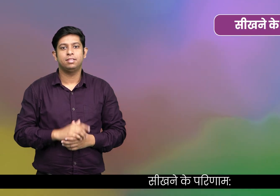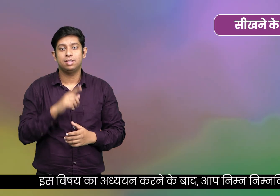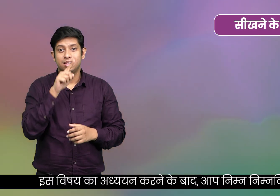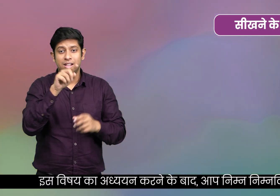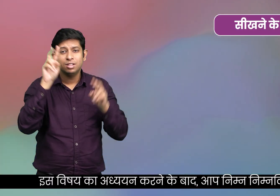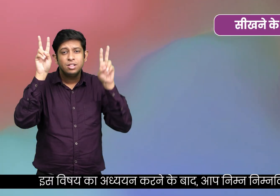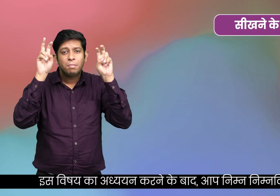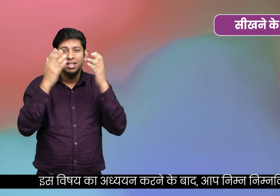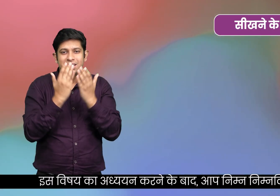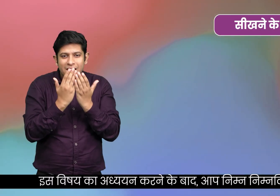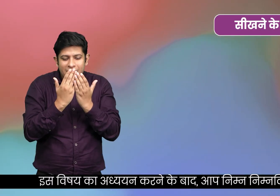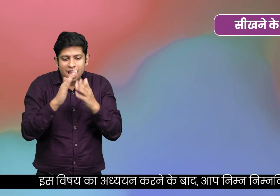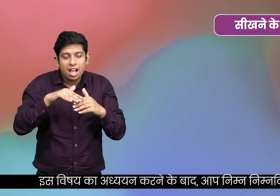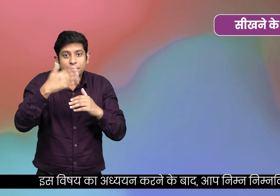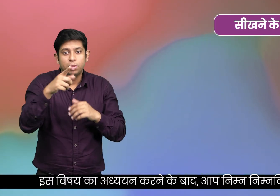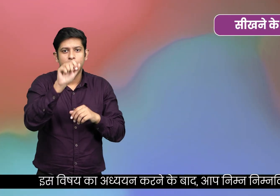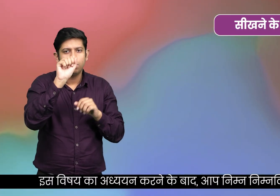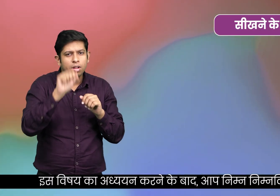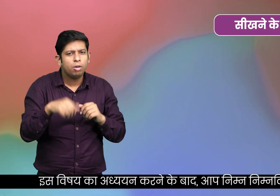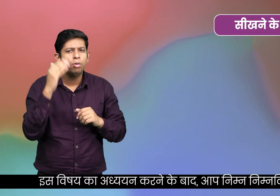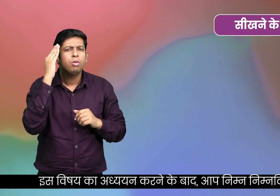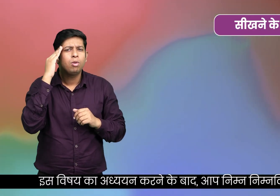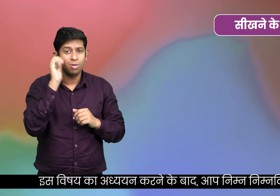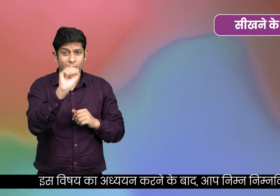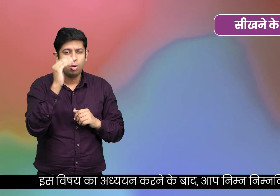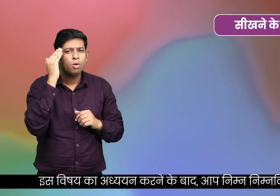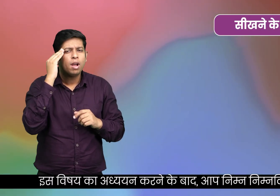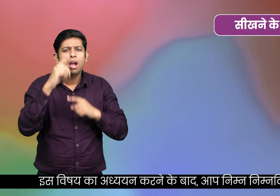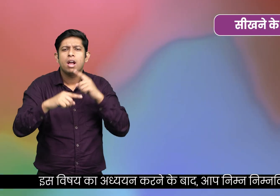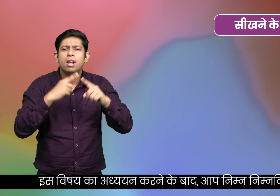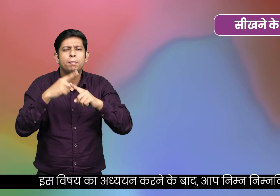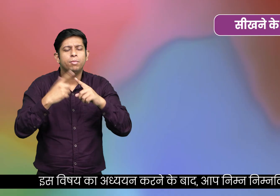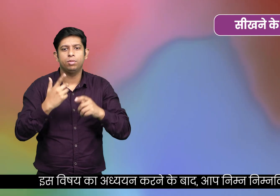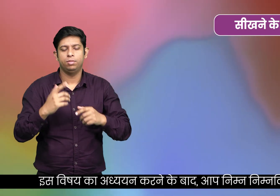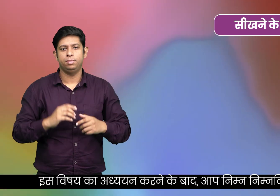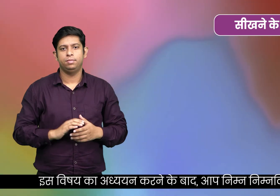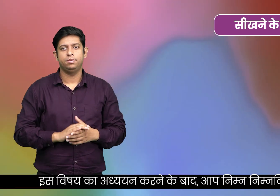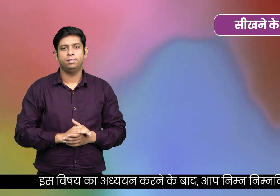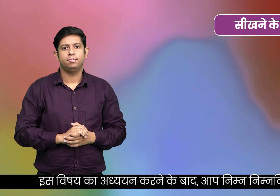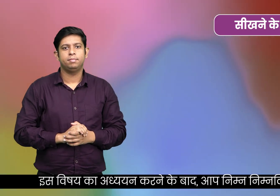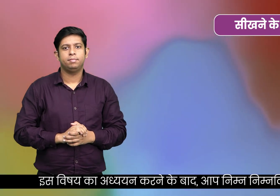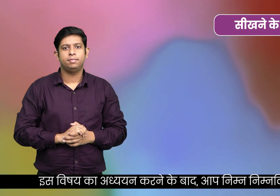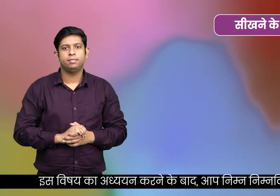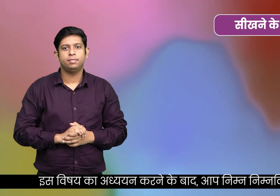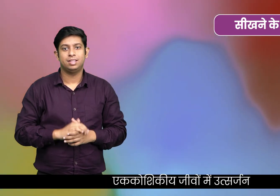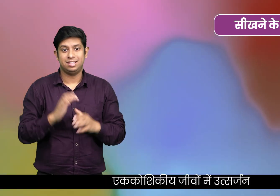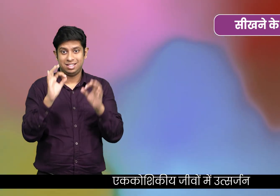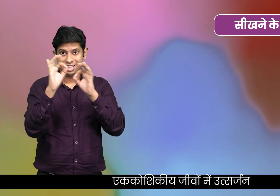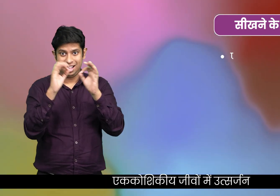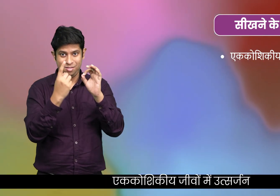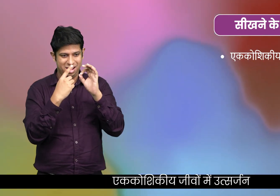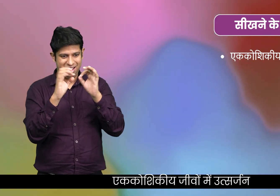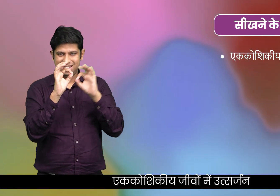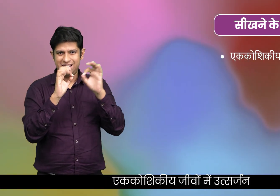इस विषय का अध्ययन करने के बाद आप निम्न के बारे में जानेंगे। एक